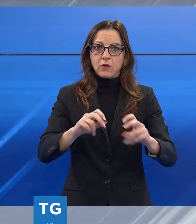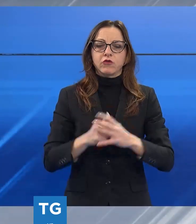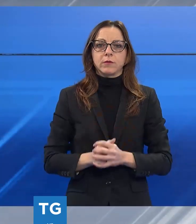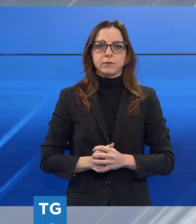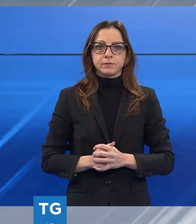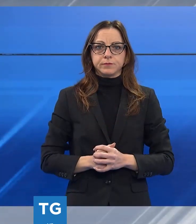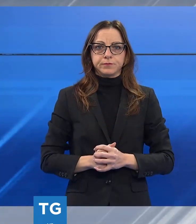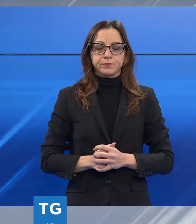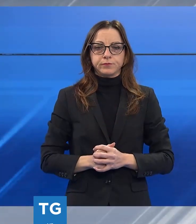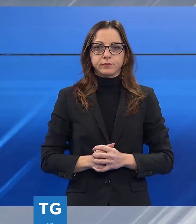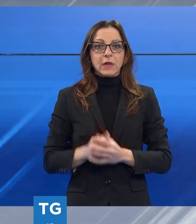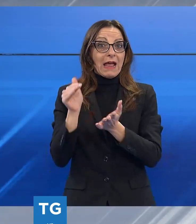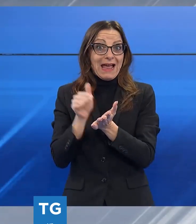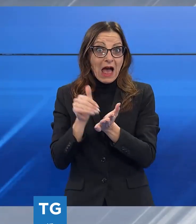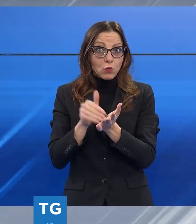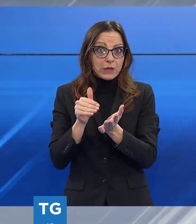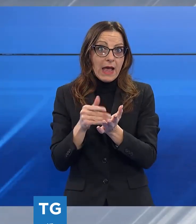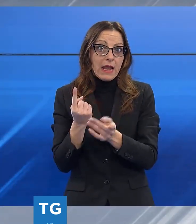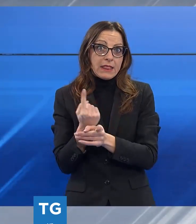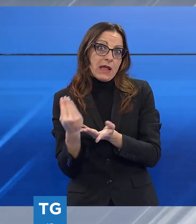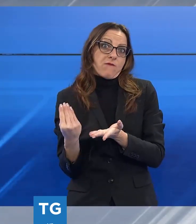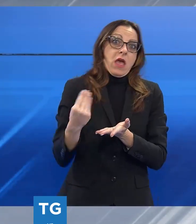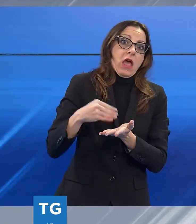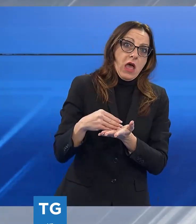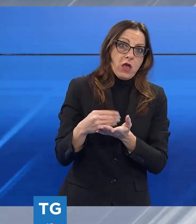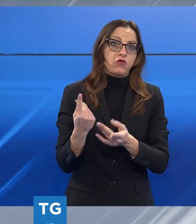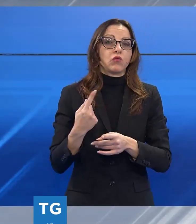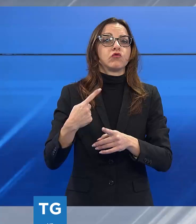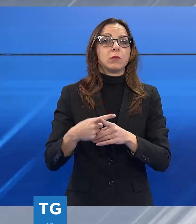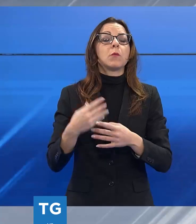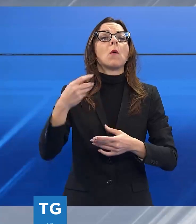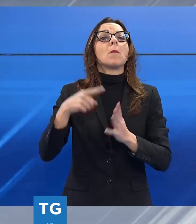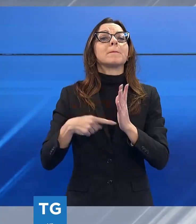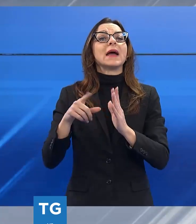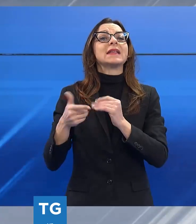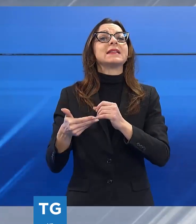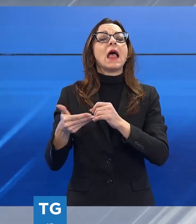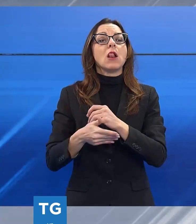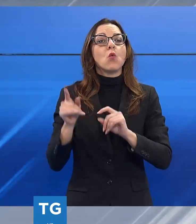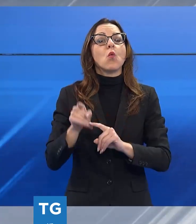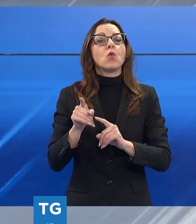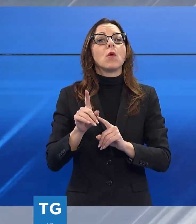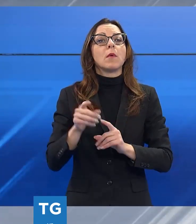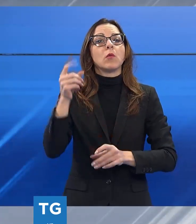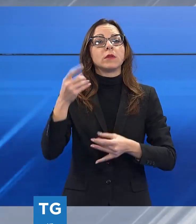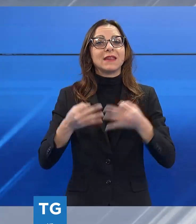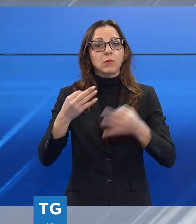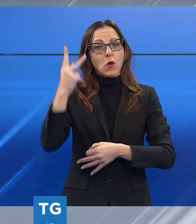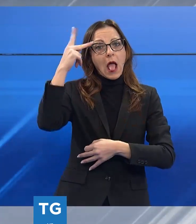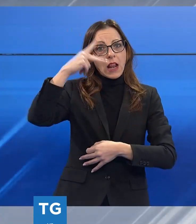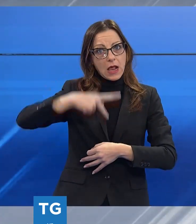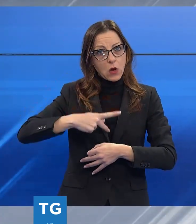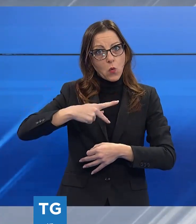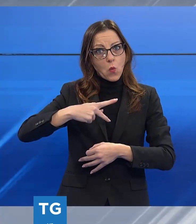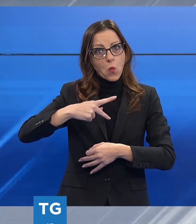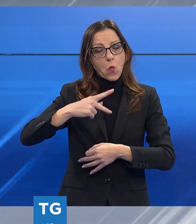del regime cautelare, dal momento che era stata rigettata a luglio dal GIP del Tribunale di Lucca, che aveva nel frattempo sostituito la